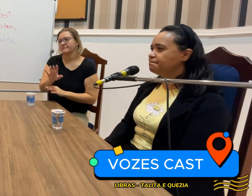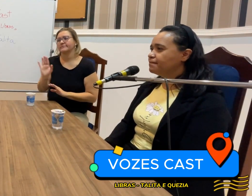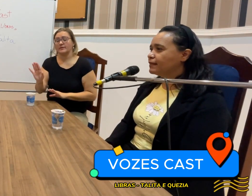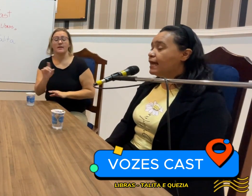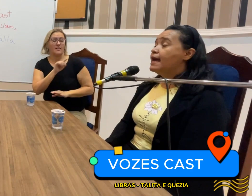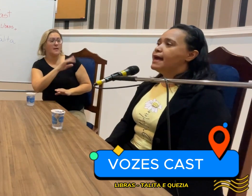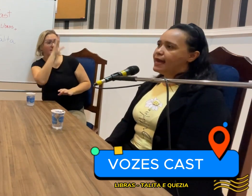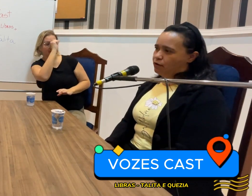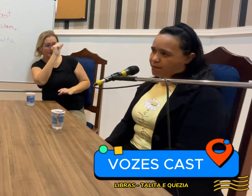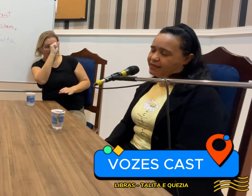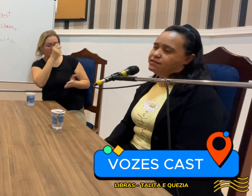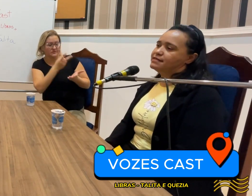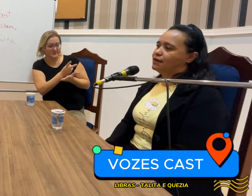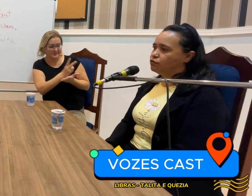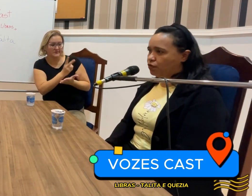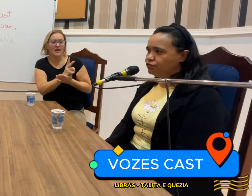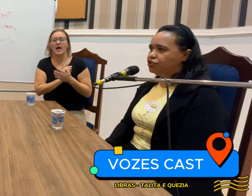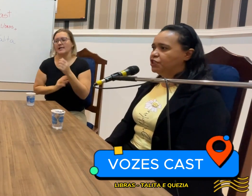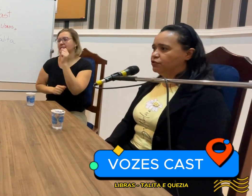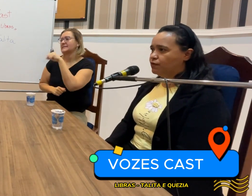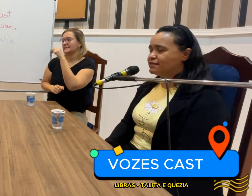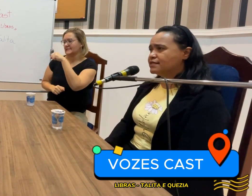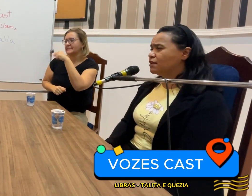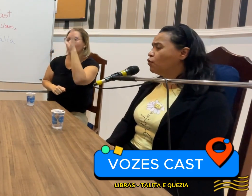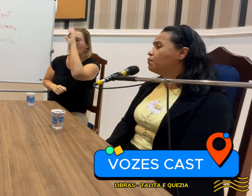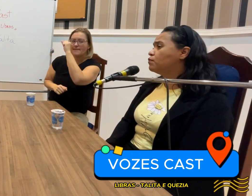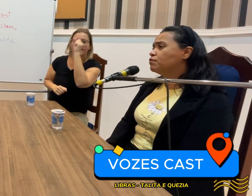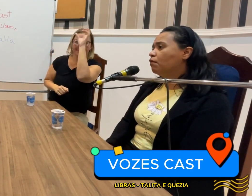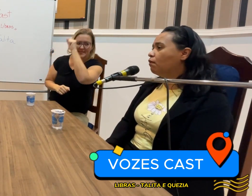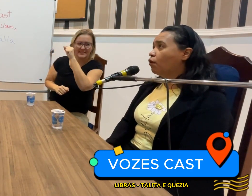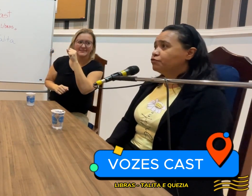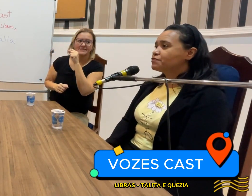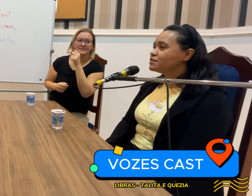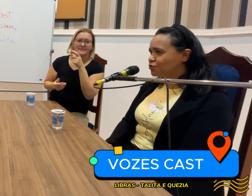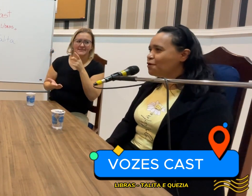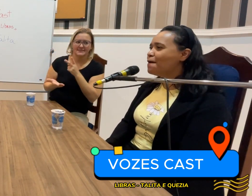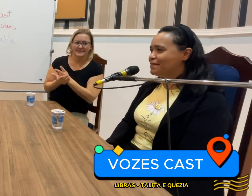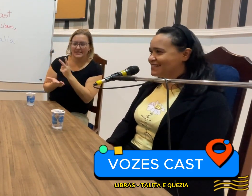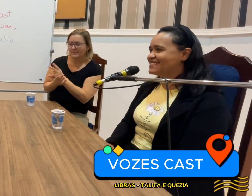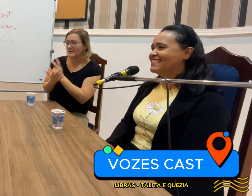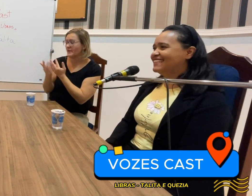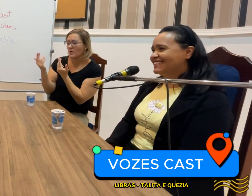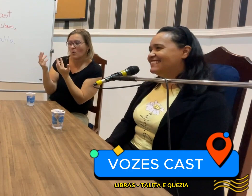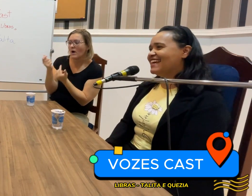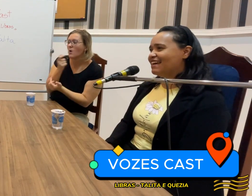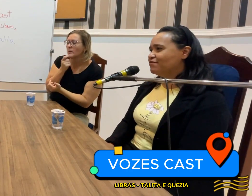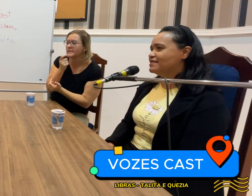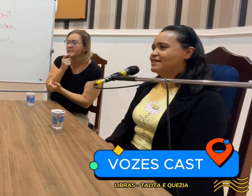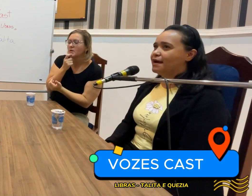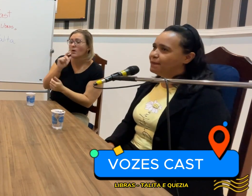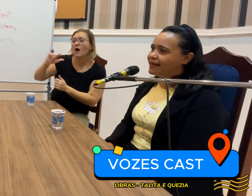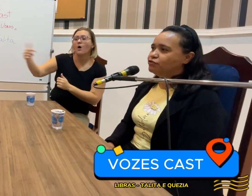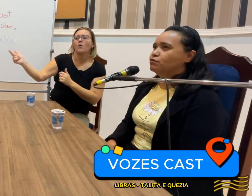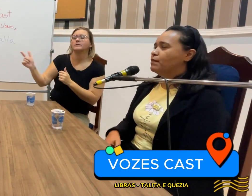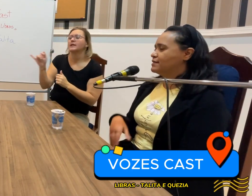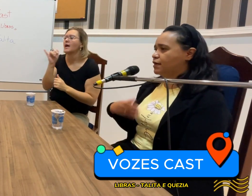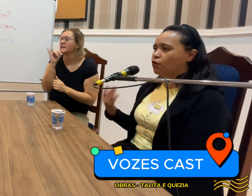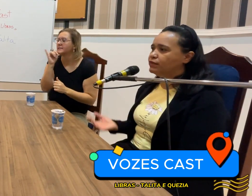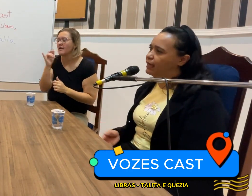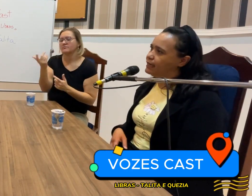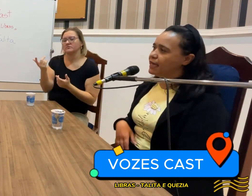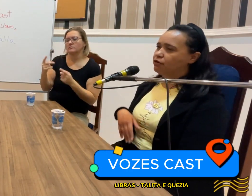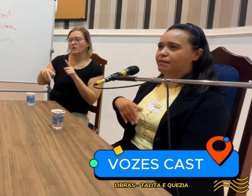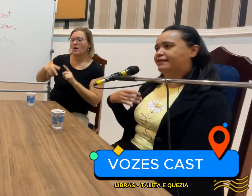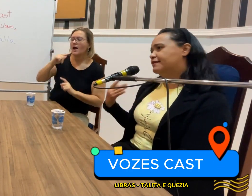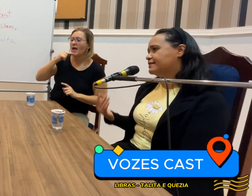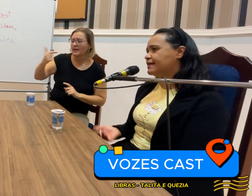aprendizado contínuo. É um aprendizado contínuo, assim como outros idiomas. Sim. Né? Você aprende uma